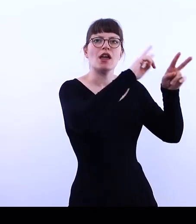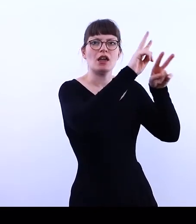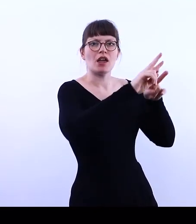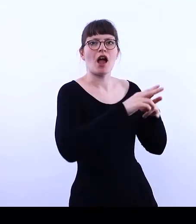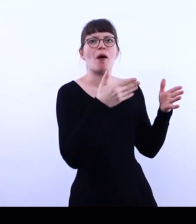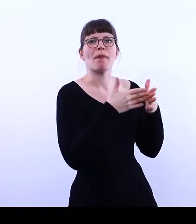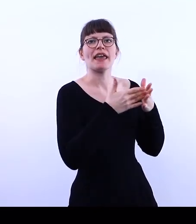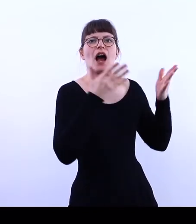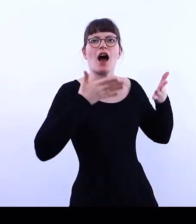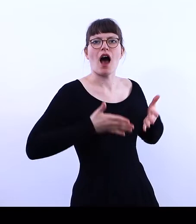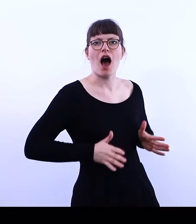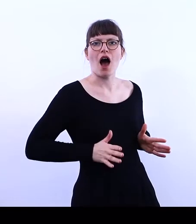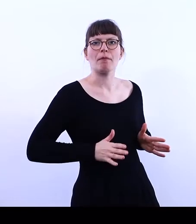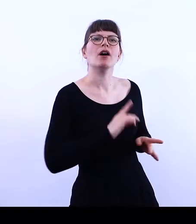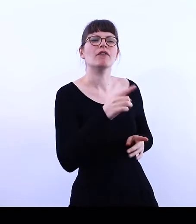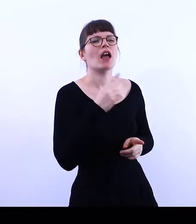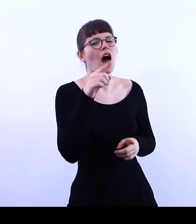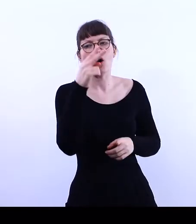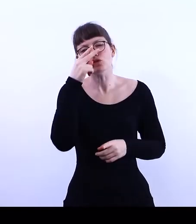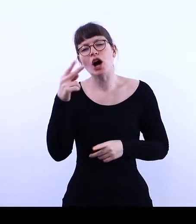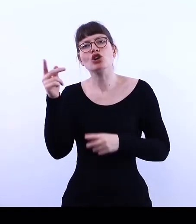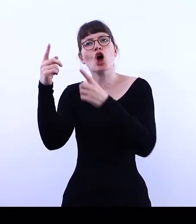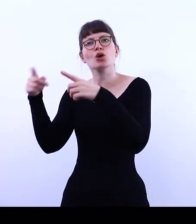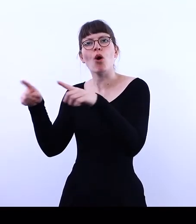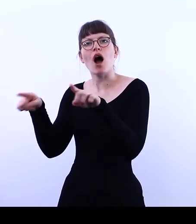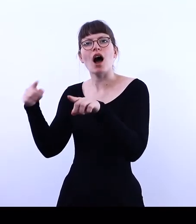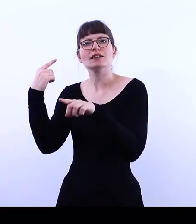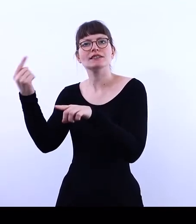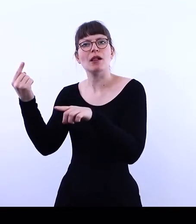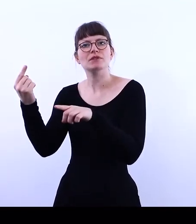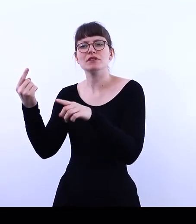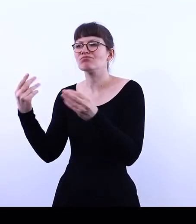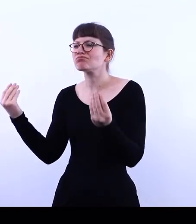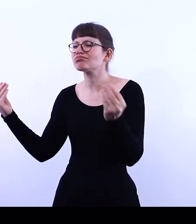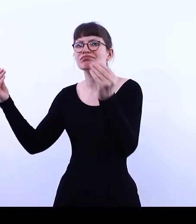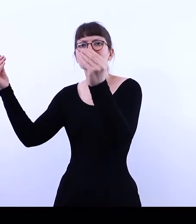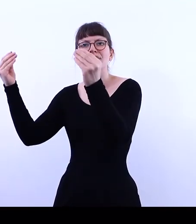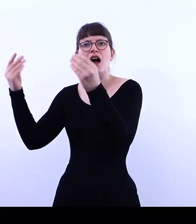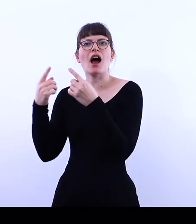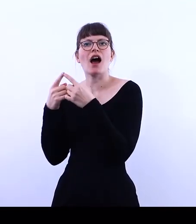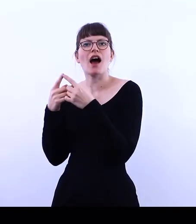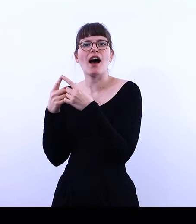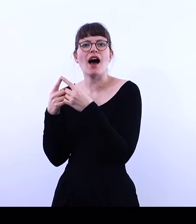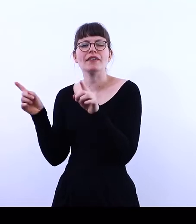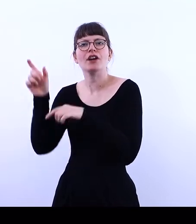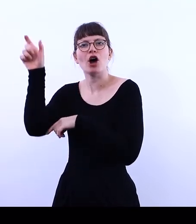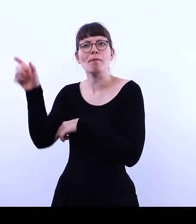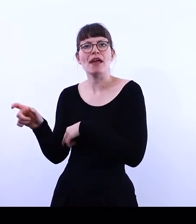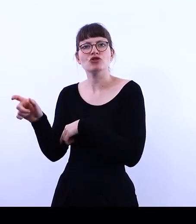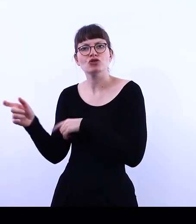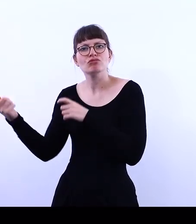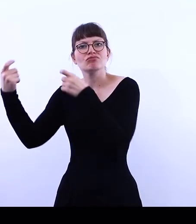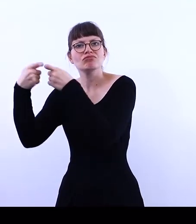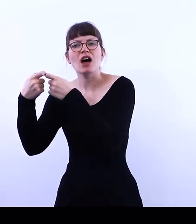wird. Wir beschäftigen uns damit, wie können denn Chöre eigentlich sich auch nochmal so aufstellen, dass sie nochmal ganz andere Menschen ansprechen,